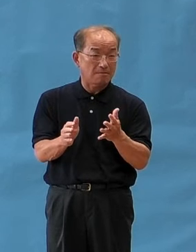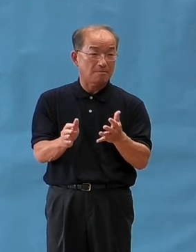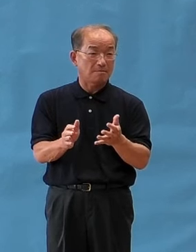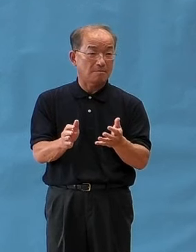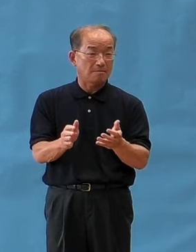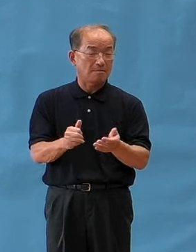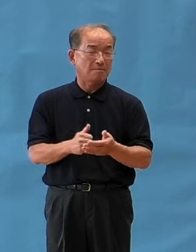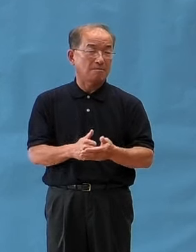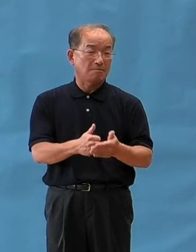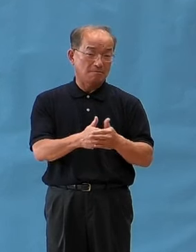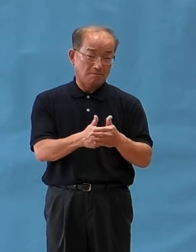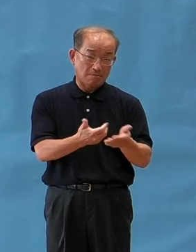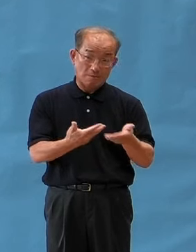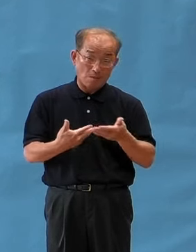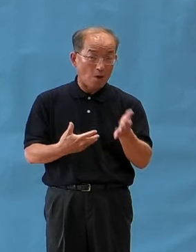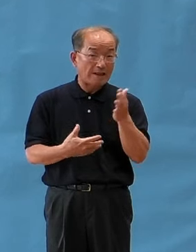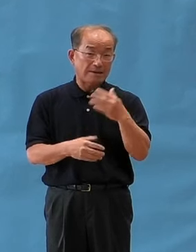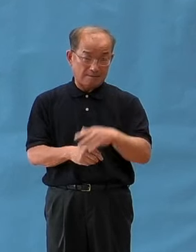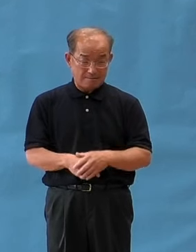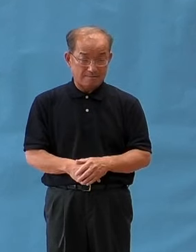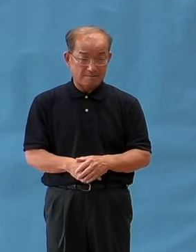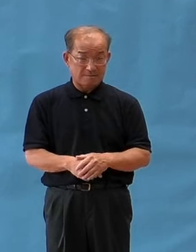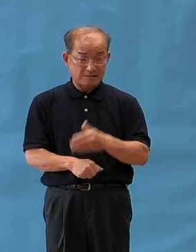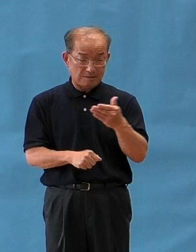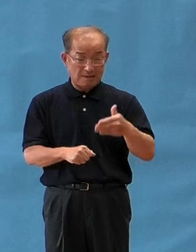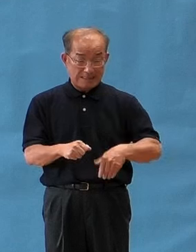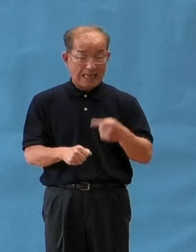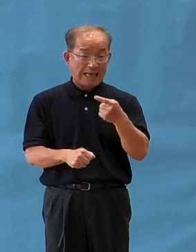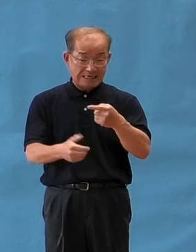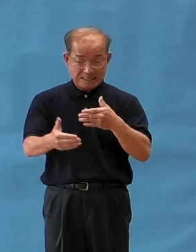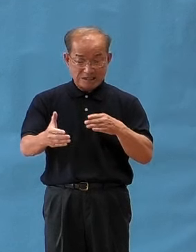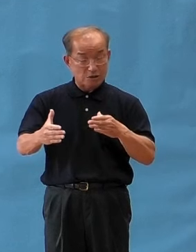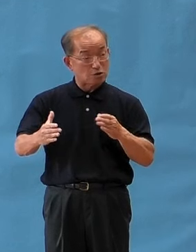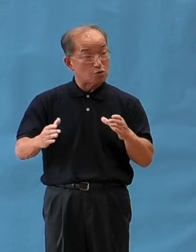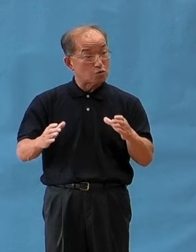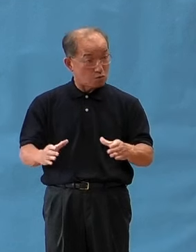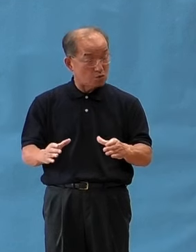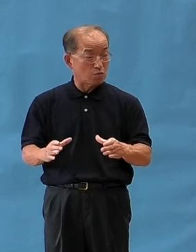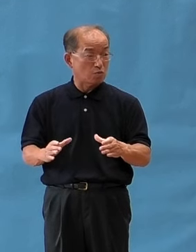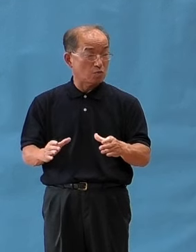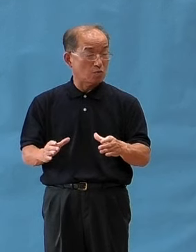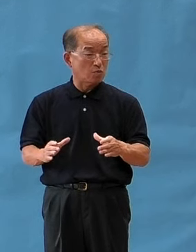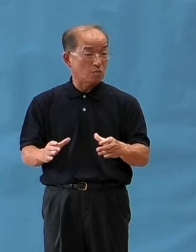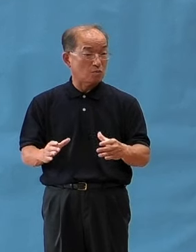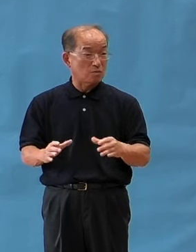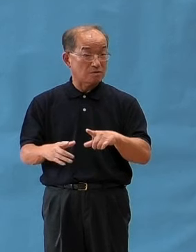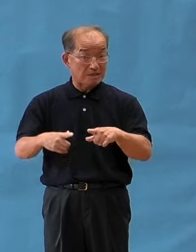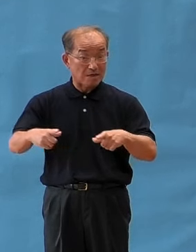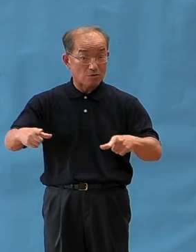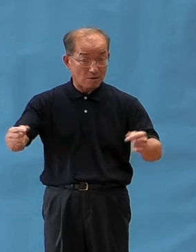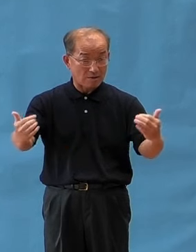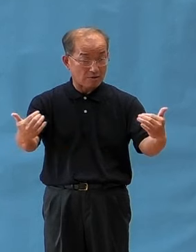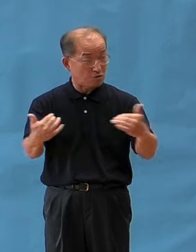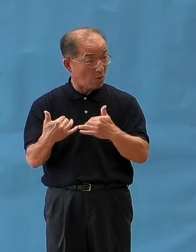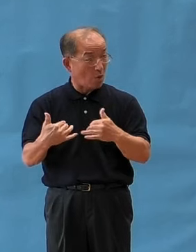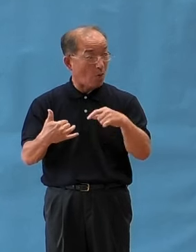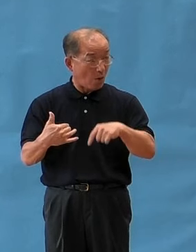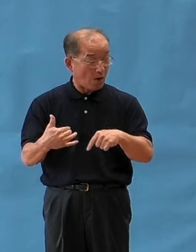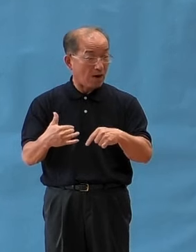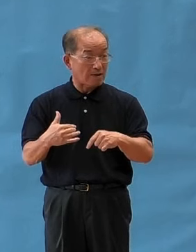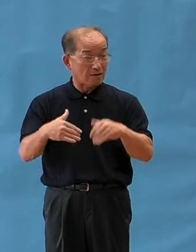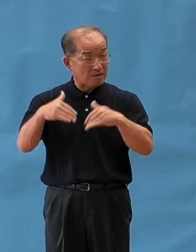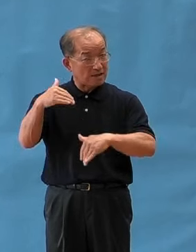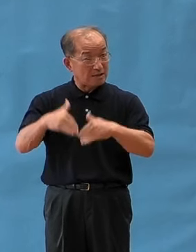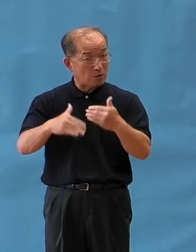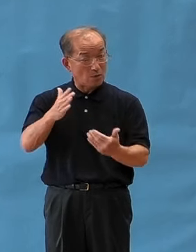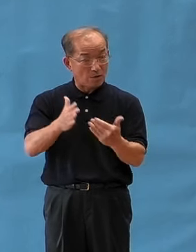もう、その島根一区、あれだけ注目された島根一区の補選の結果を、